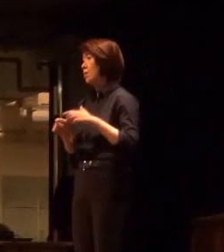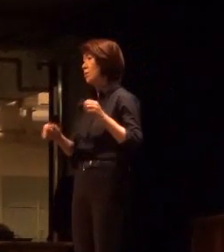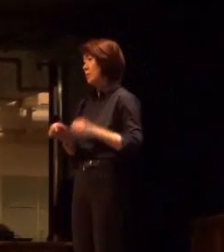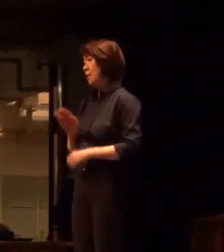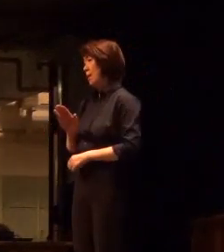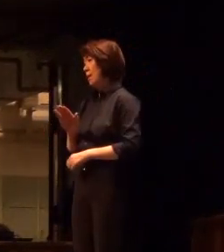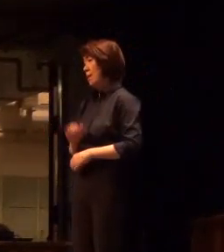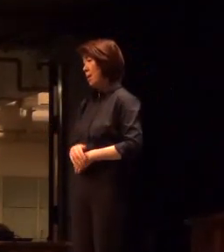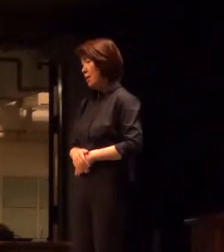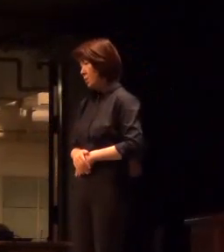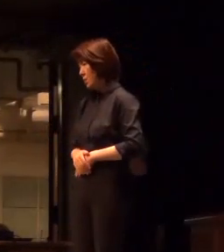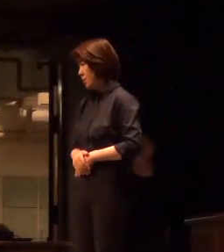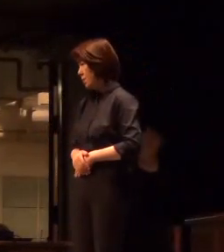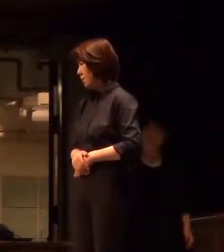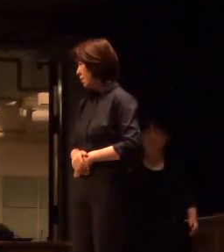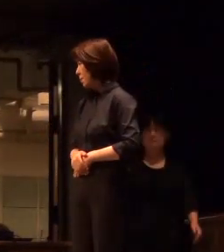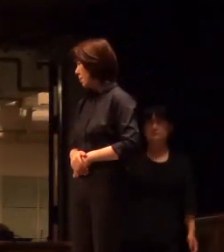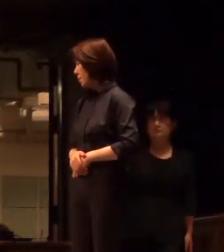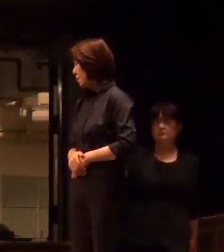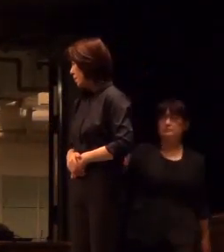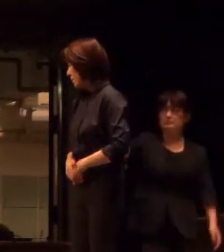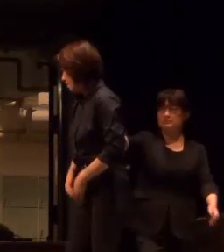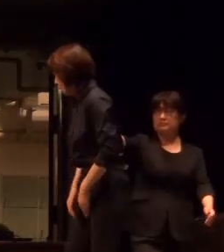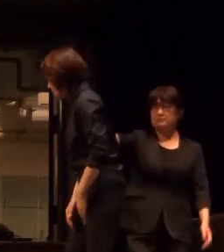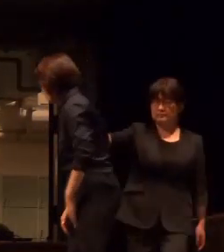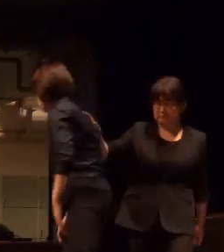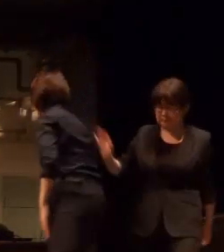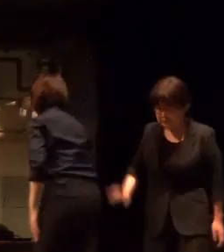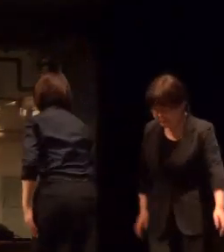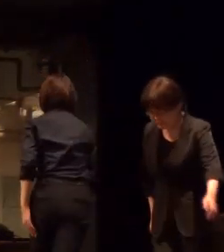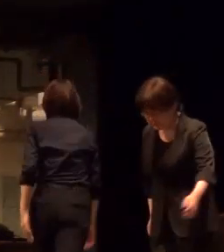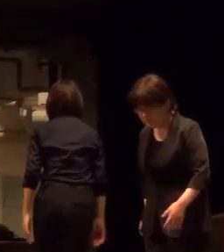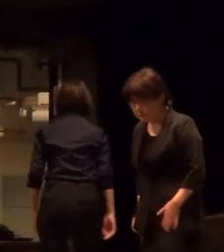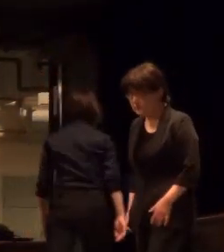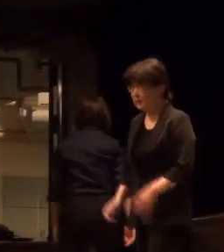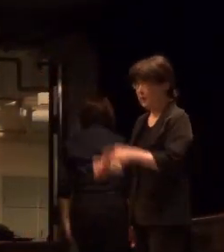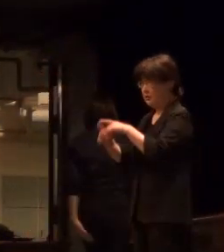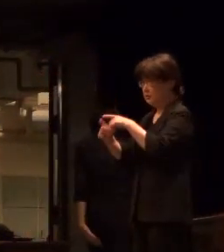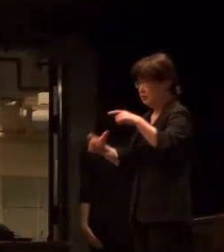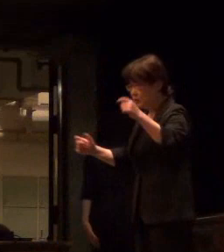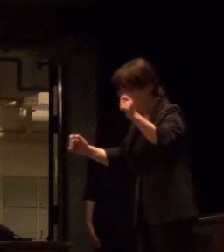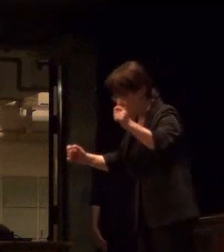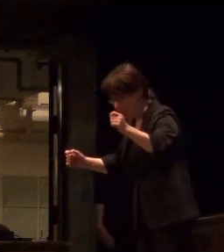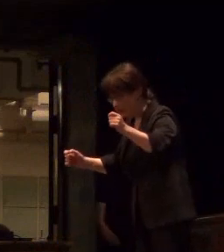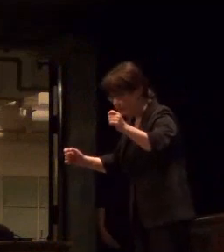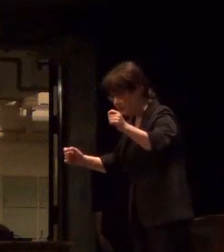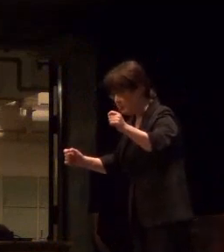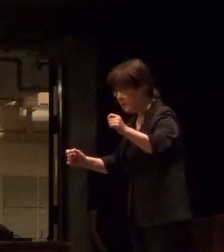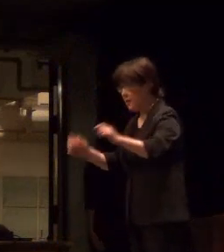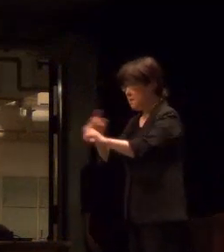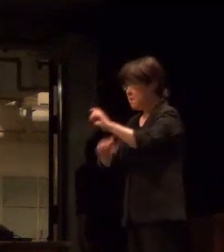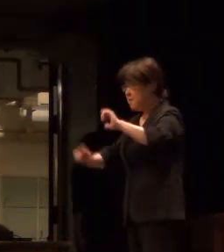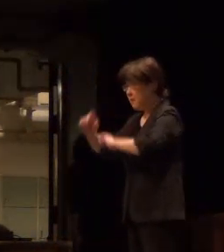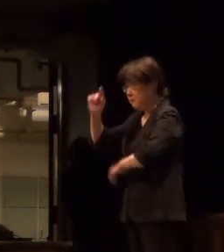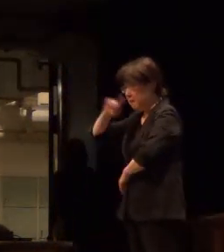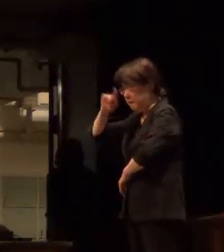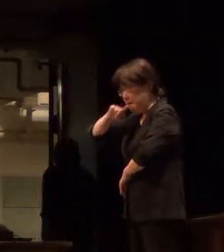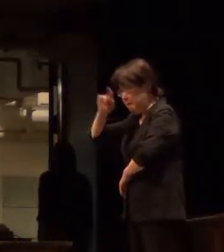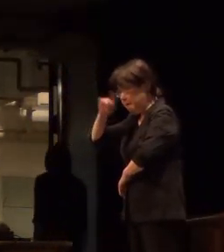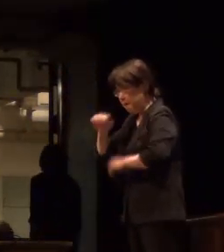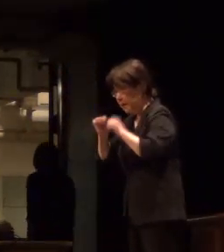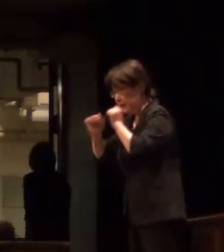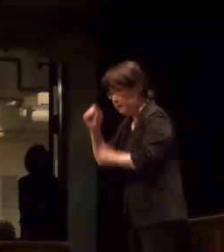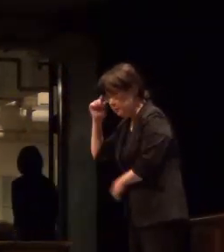。そのためまた日本はさらなる悪事を働こうとしています